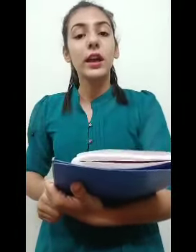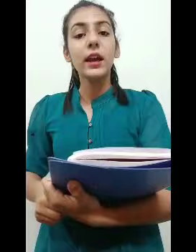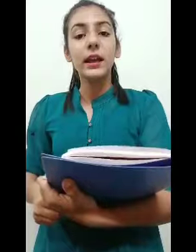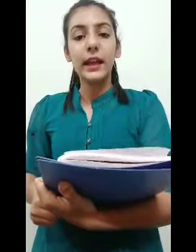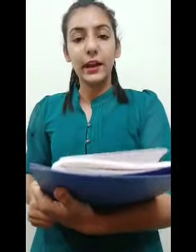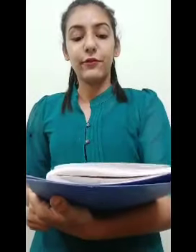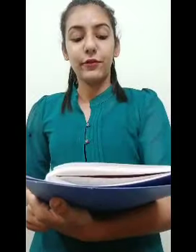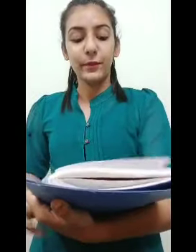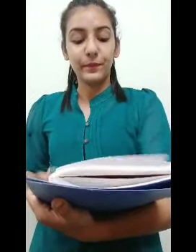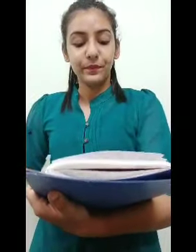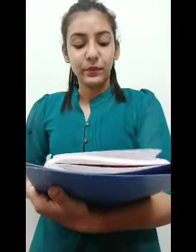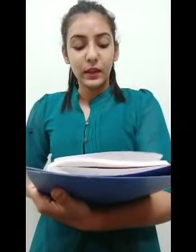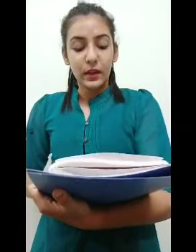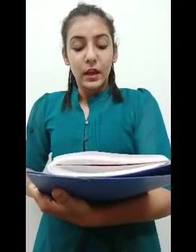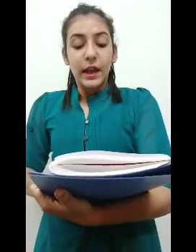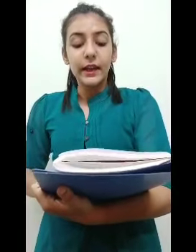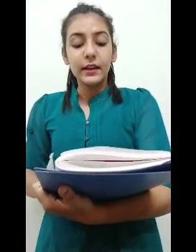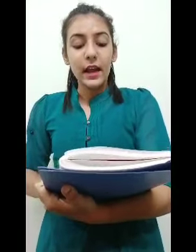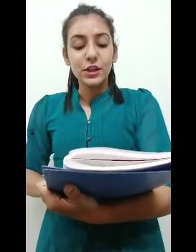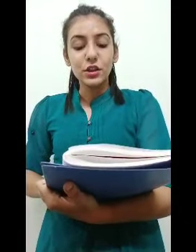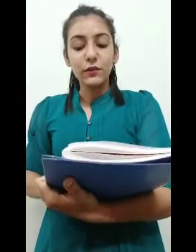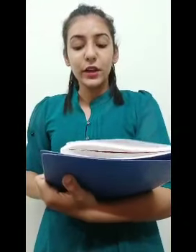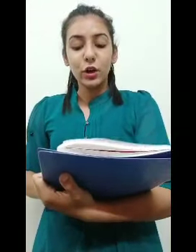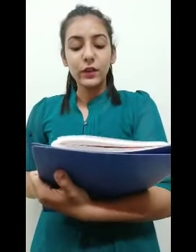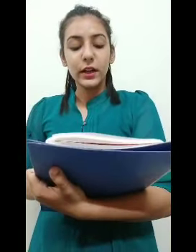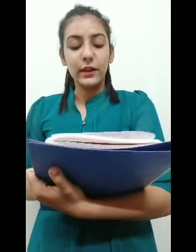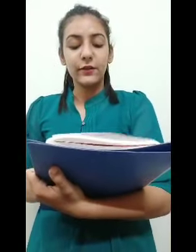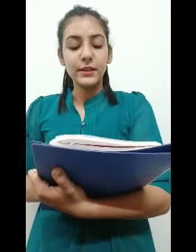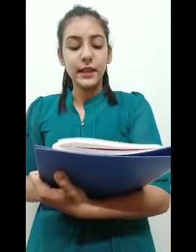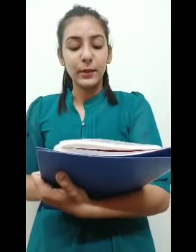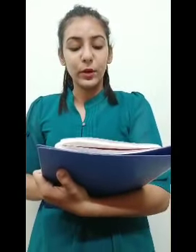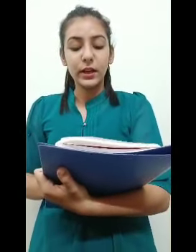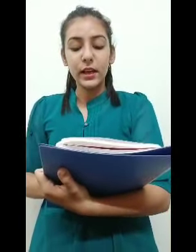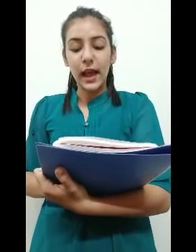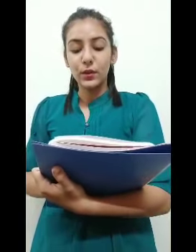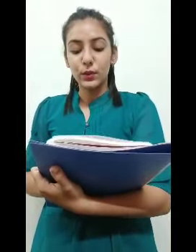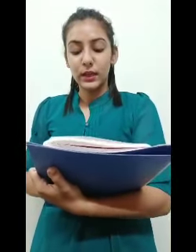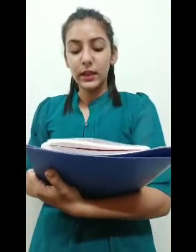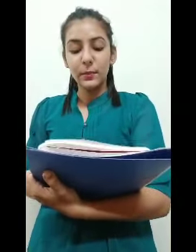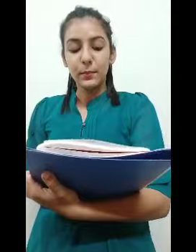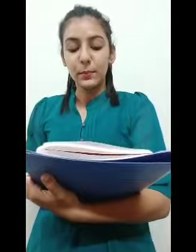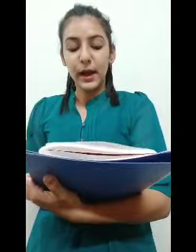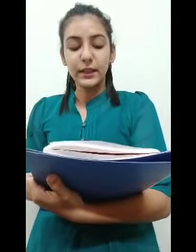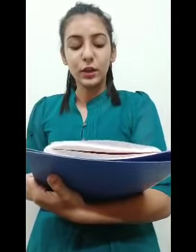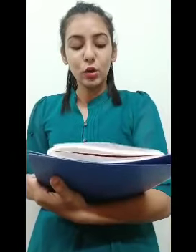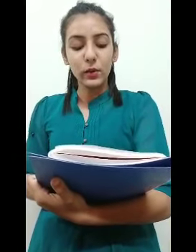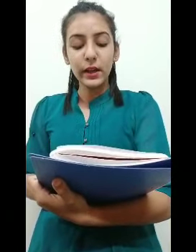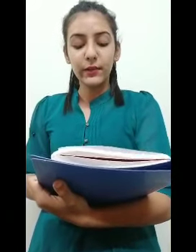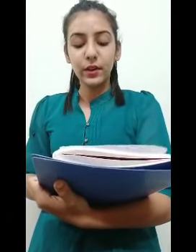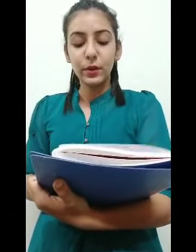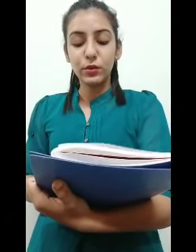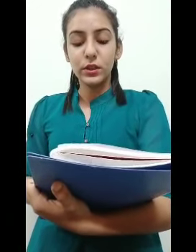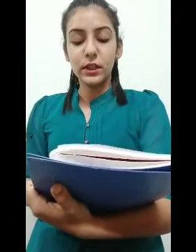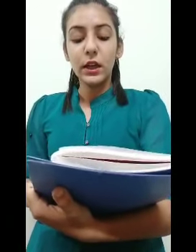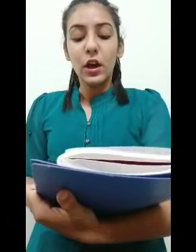हैं? डेफ। इंटरनेशनल वीक ऑफ द डेफ इज सेलिब्रेटेड एनुअली बाय द ग्लोबल डेफ कम्युनिटी